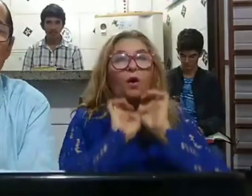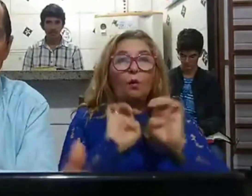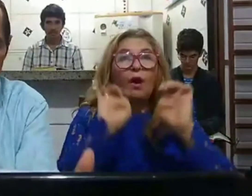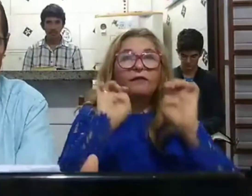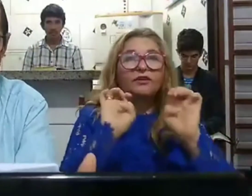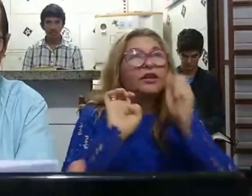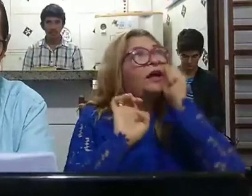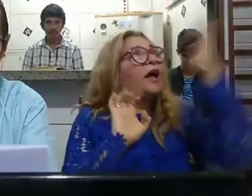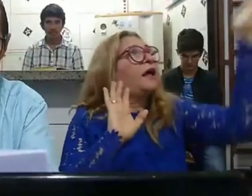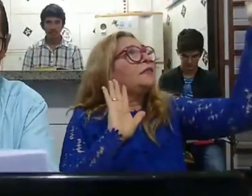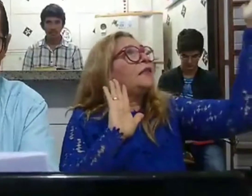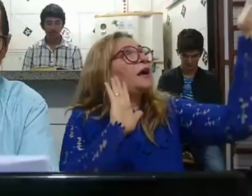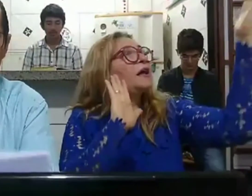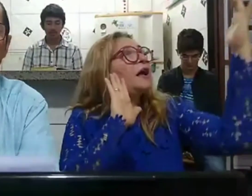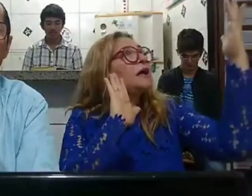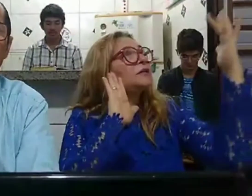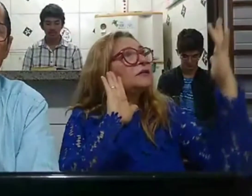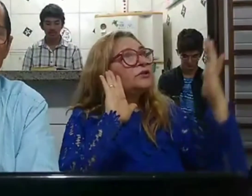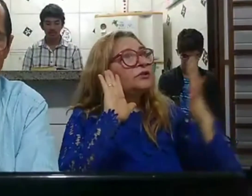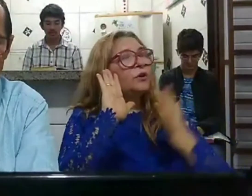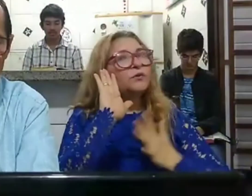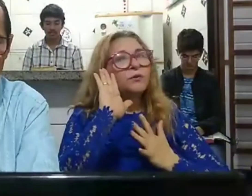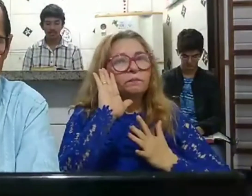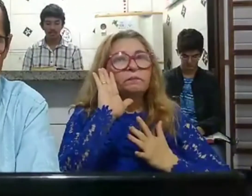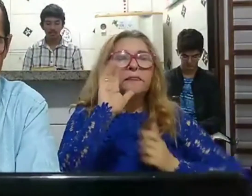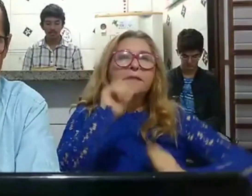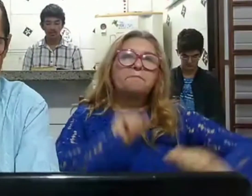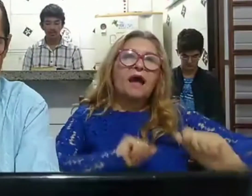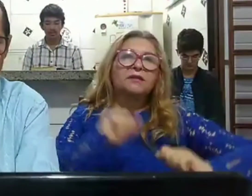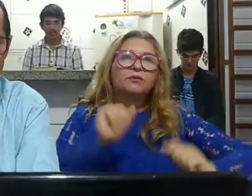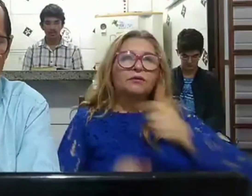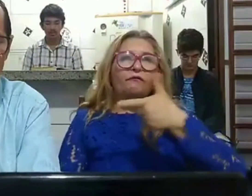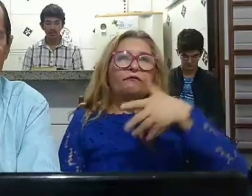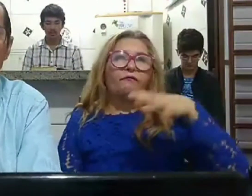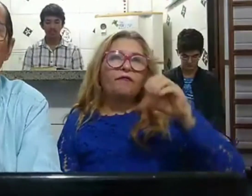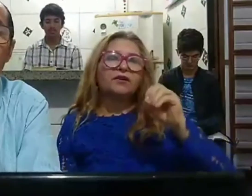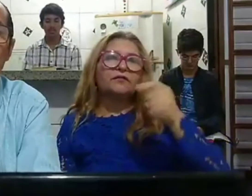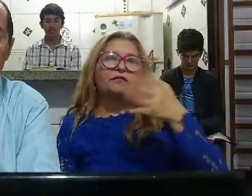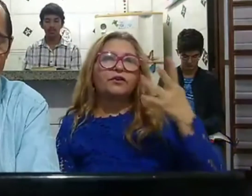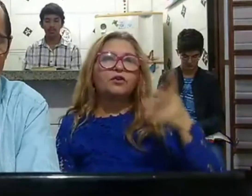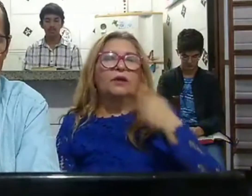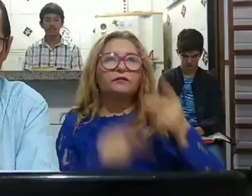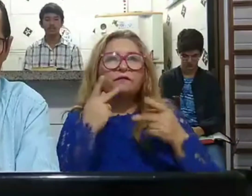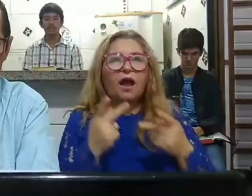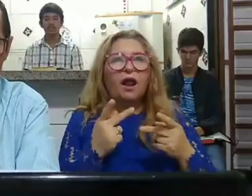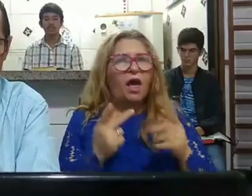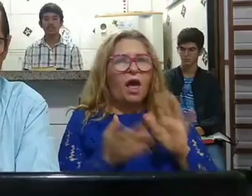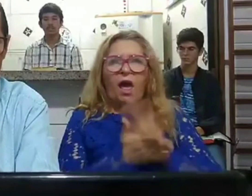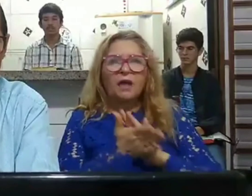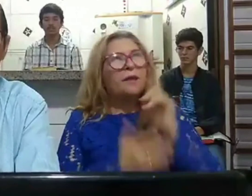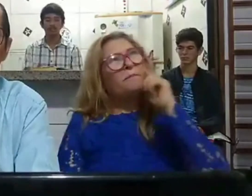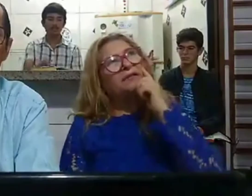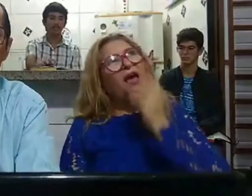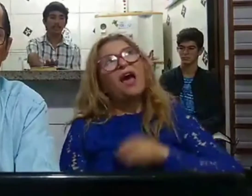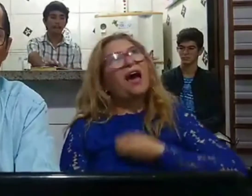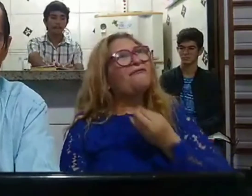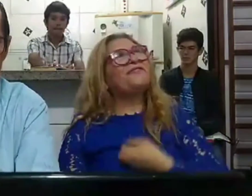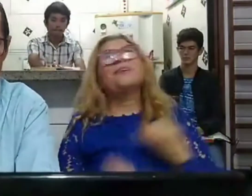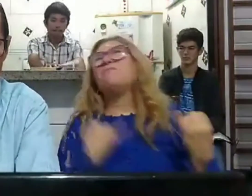Evangelho da graça de Deus. Atos 20:24 diz: porém em nada considero a